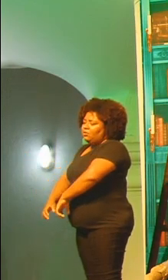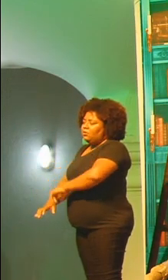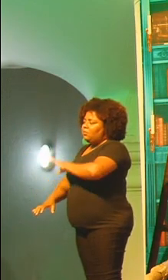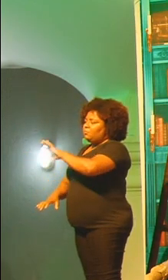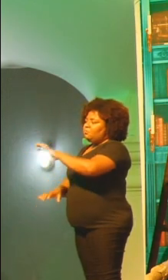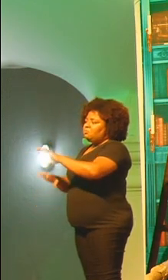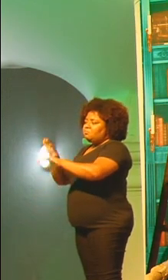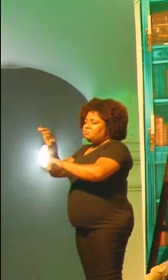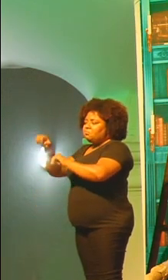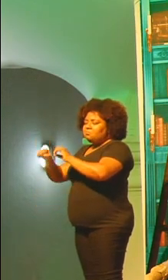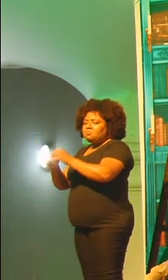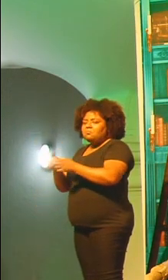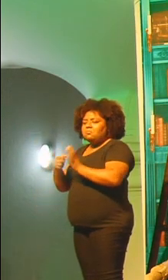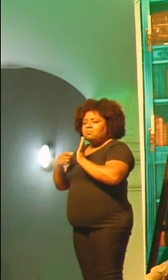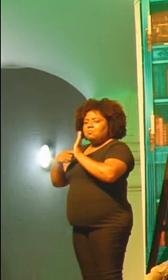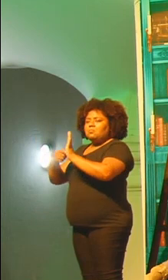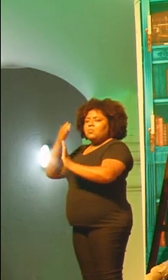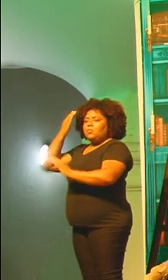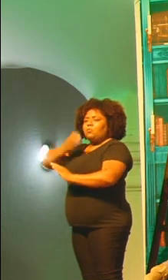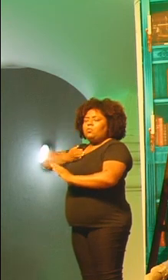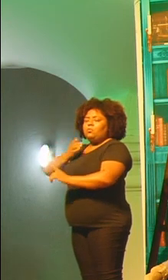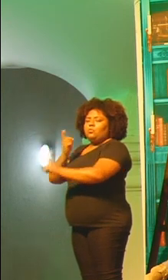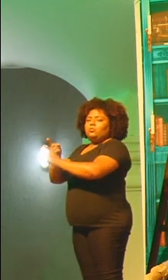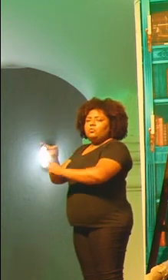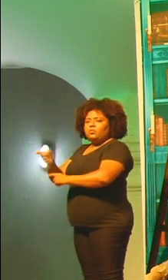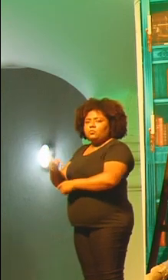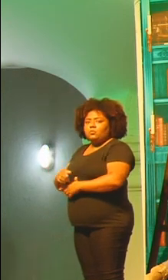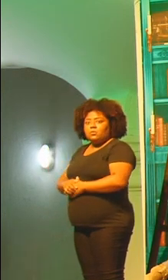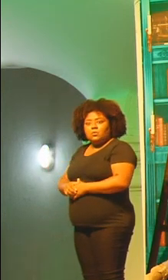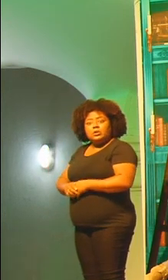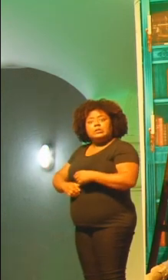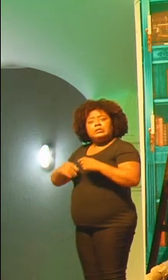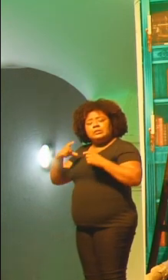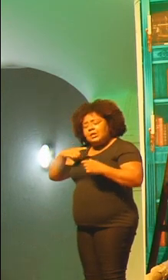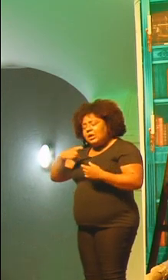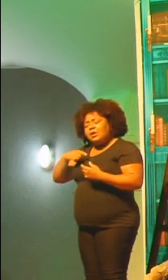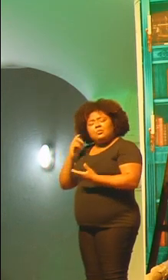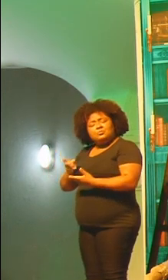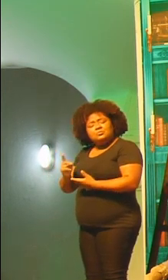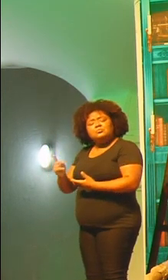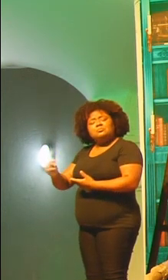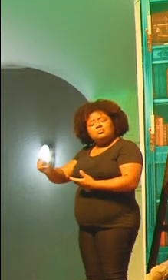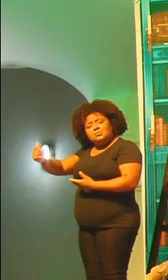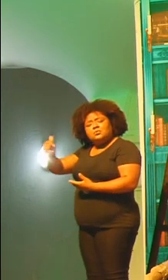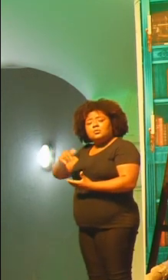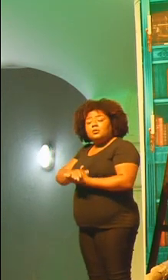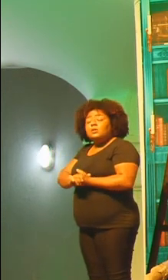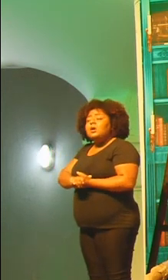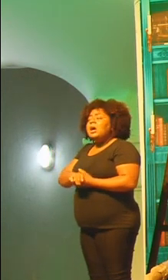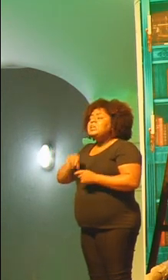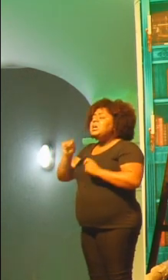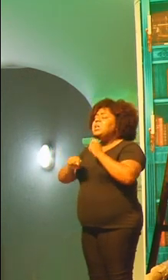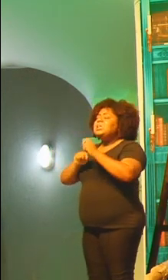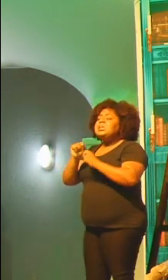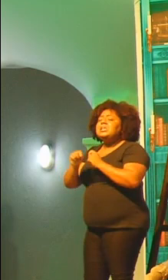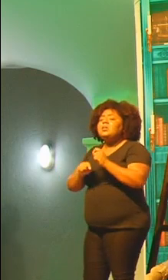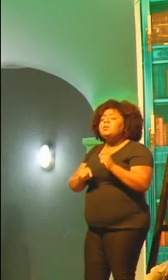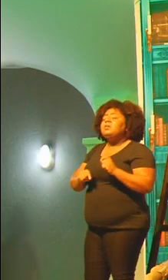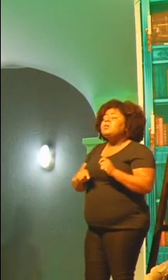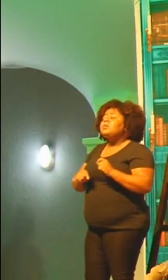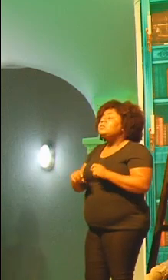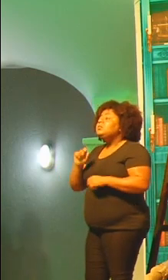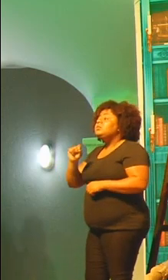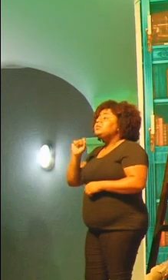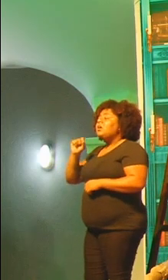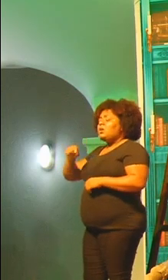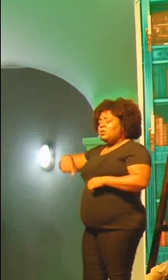há tanto tempo que vamos entrar em outra seara de quem pertence essa, a quem pertence